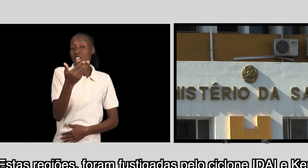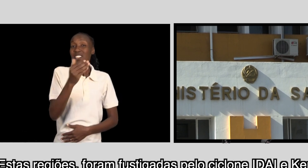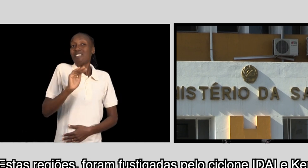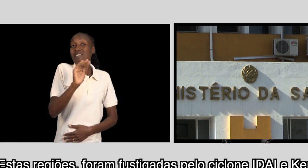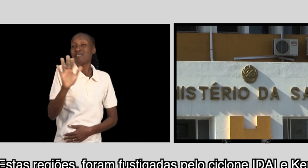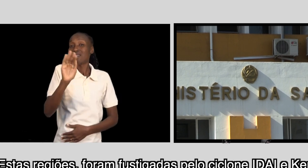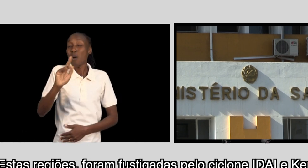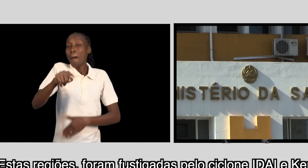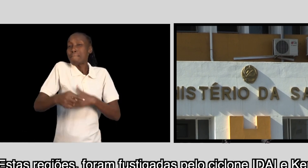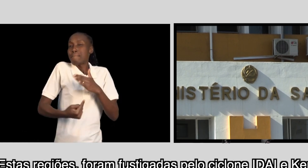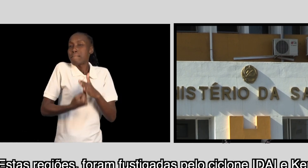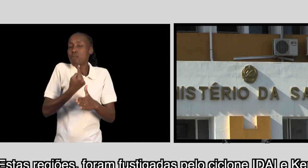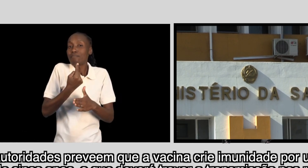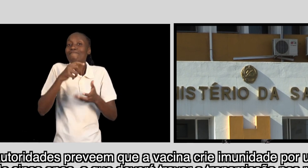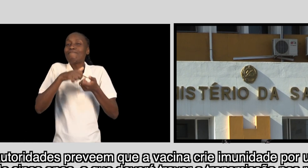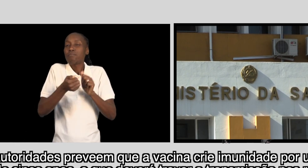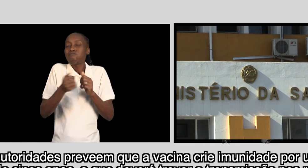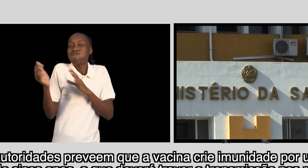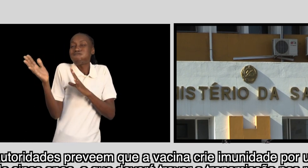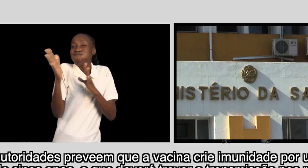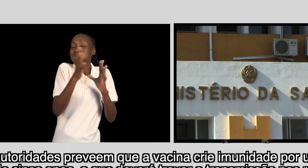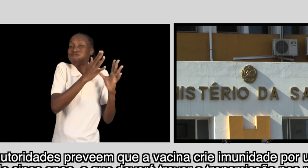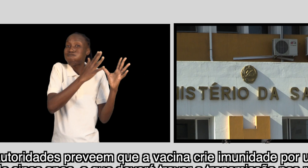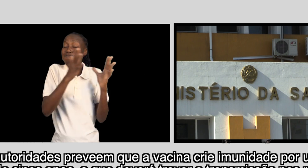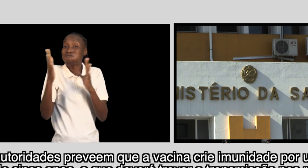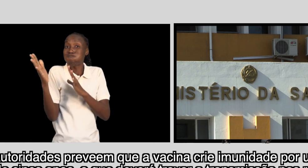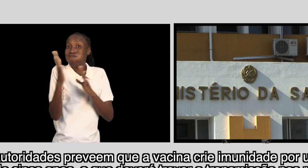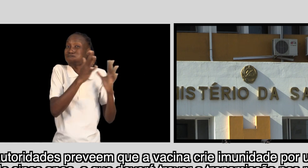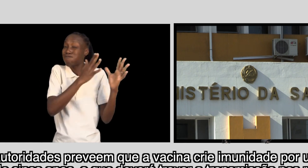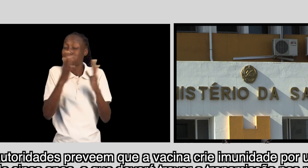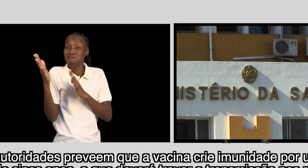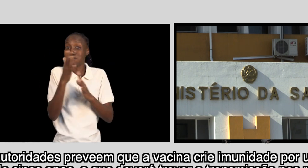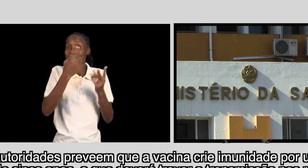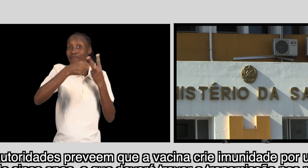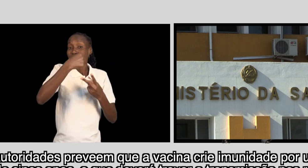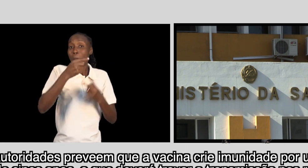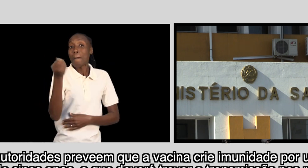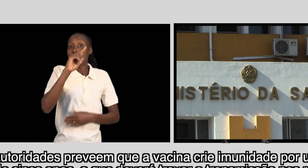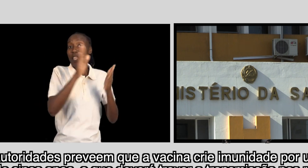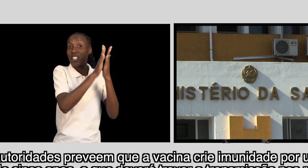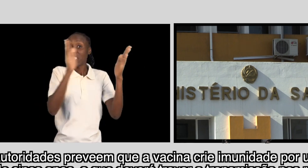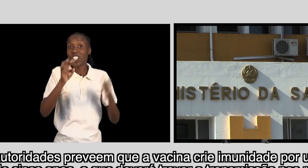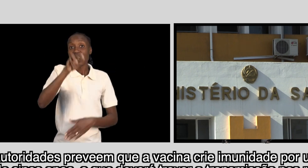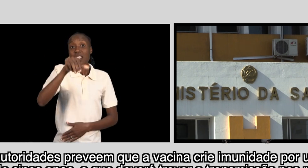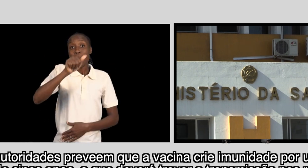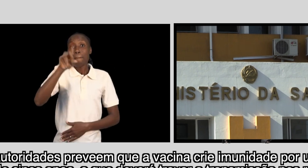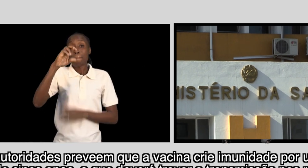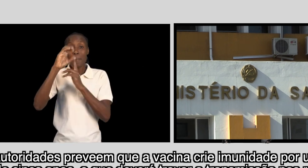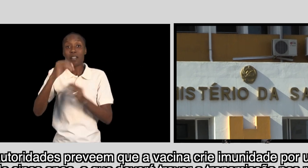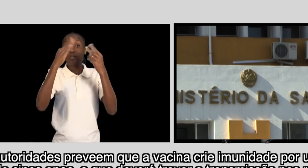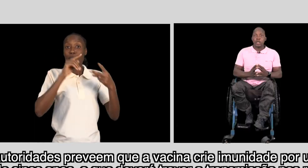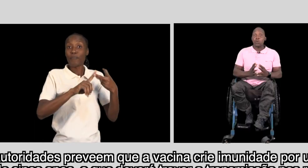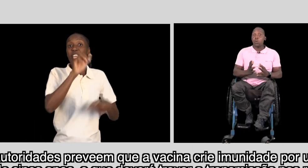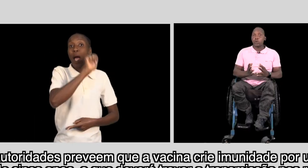de março e abril últimos. As autoridades prevêem que a vacinação cria imunidade por um período de cinco